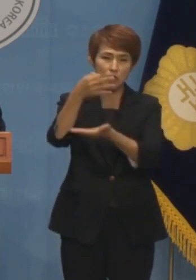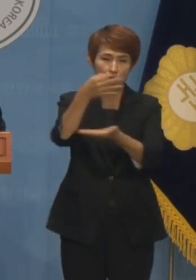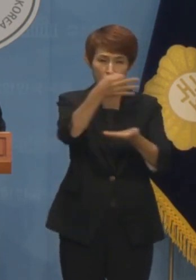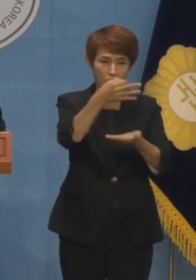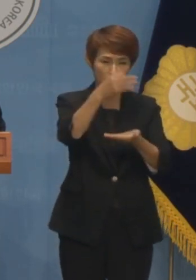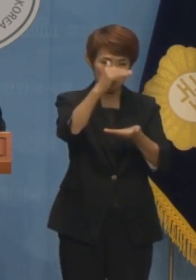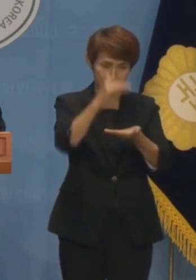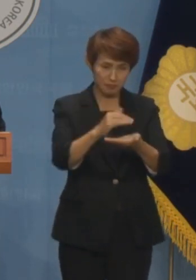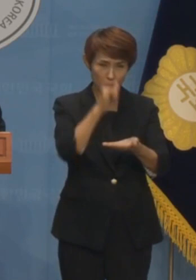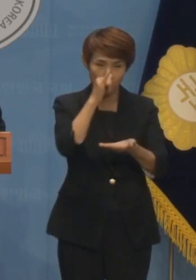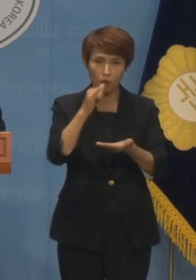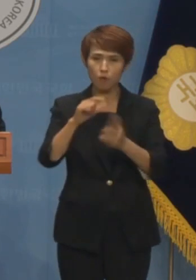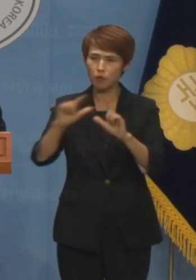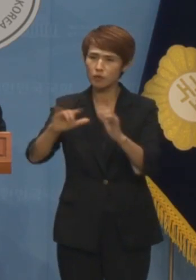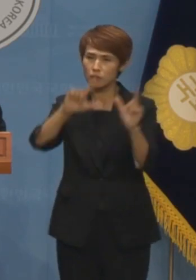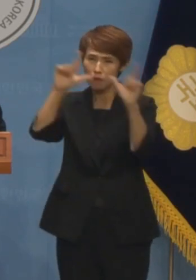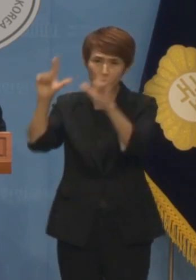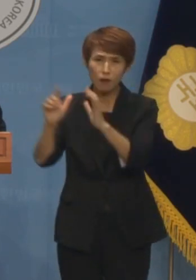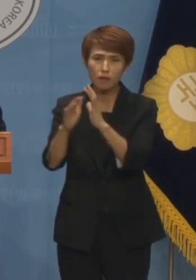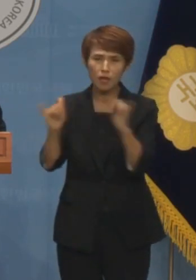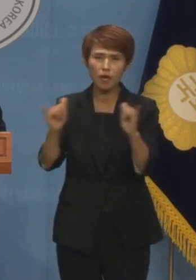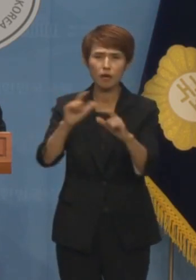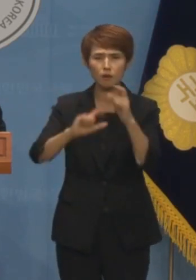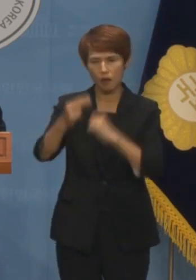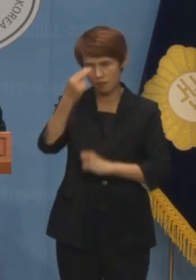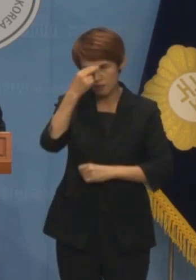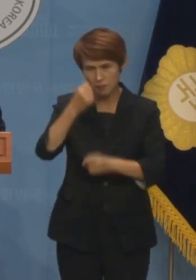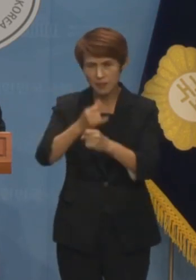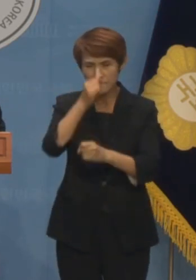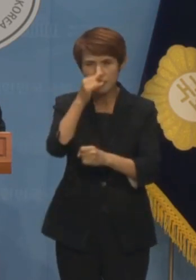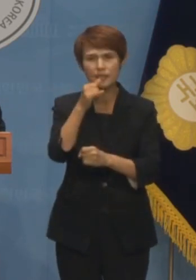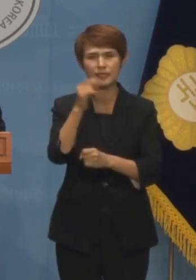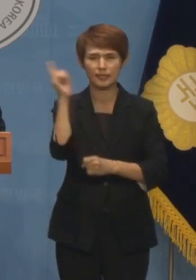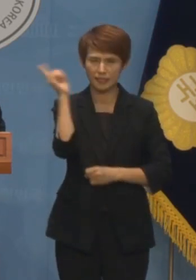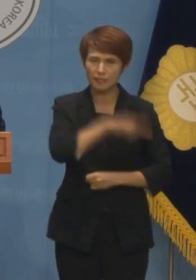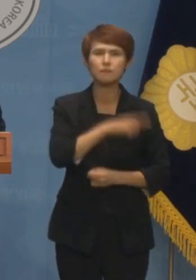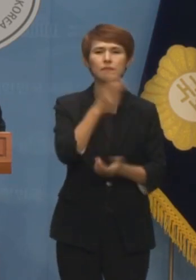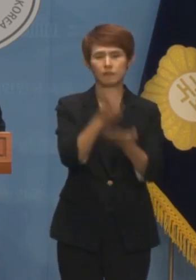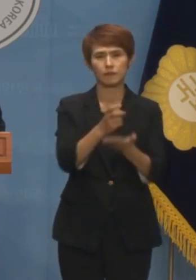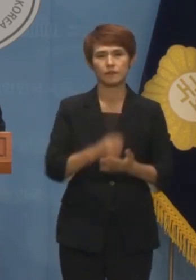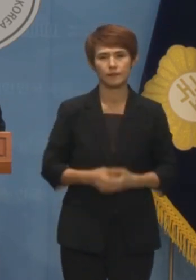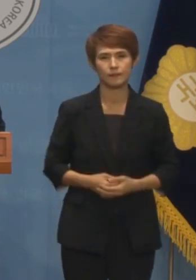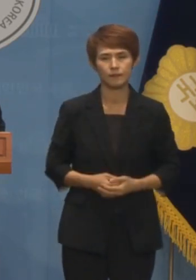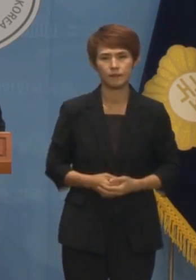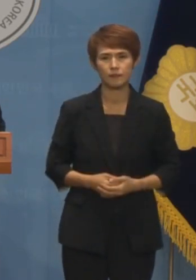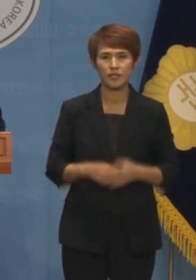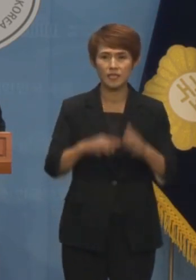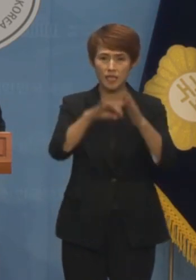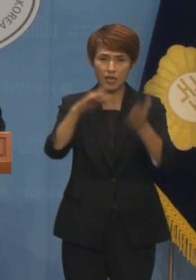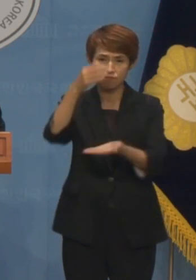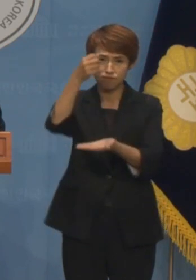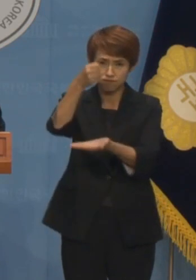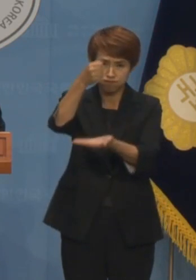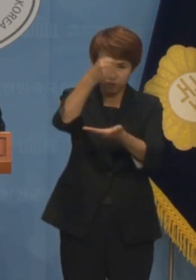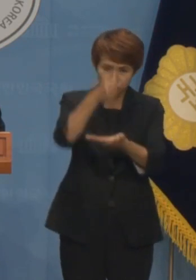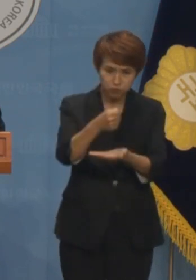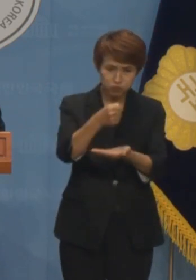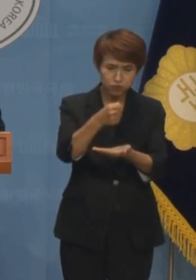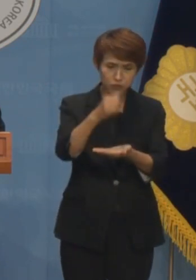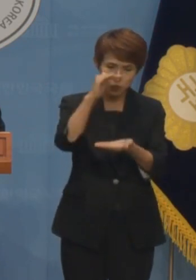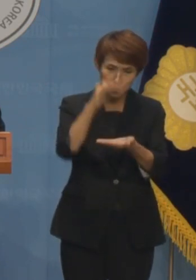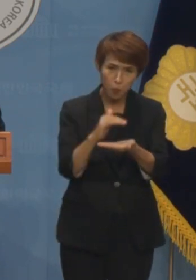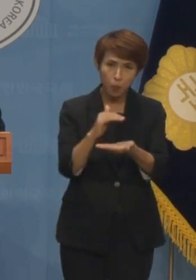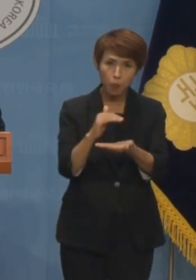지원을 더욱 어렵게 하는 계약 중의 계약입니다. 더불어 세수가 줄면 어디서 보충할